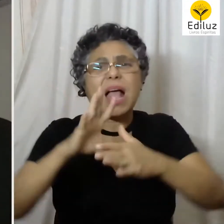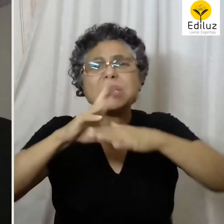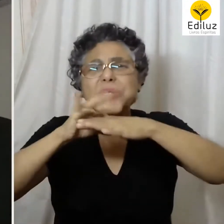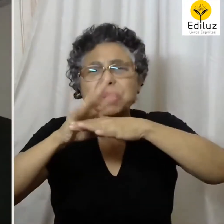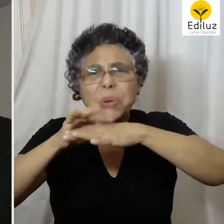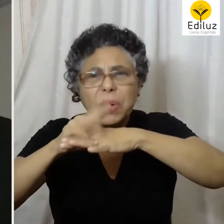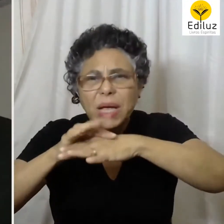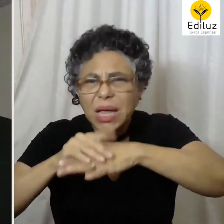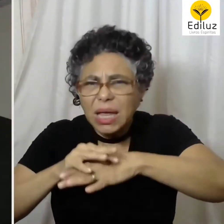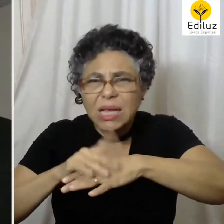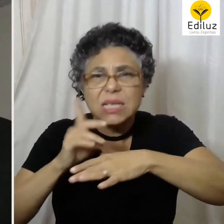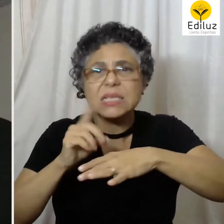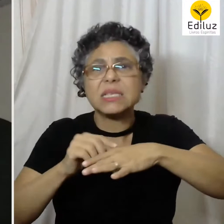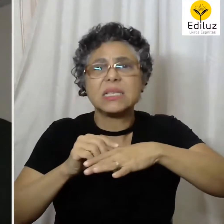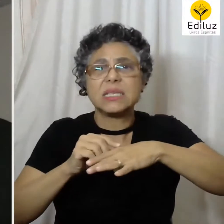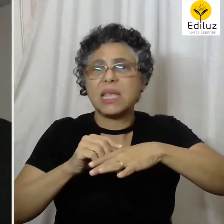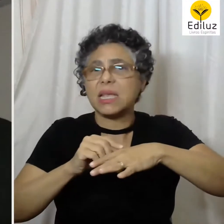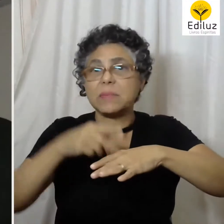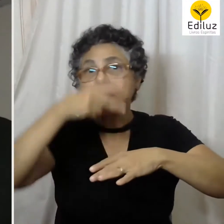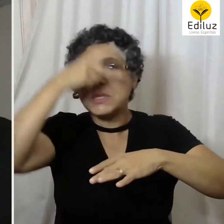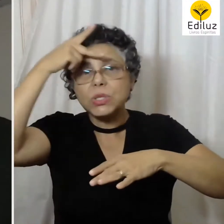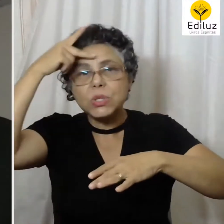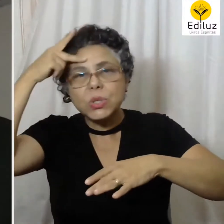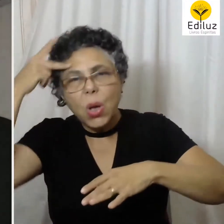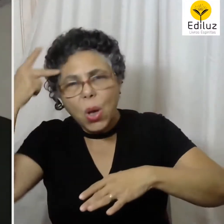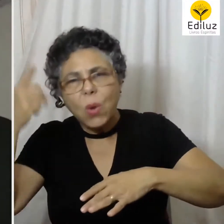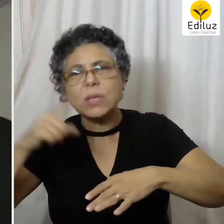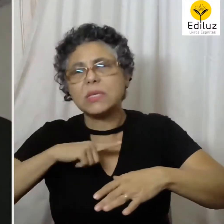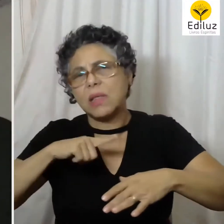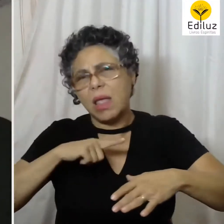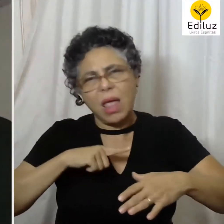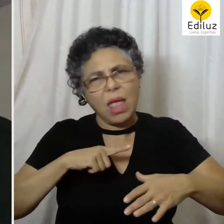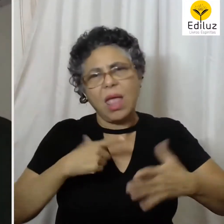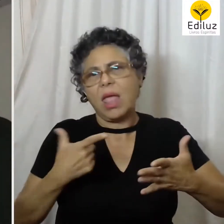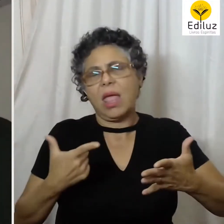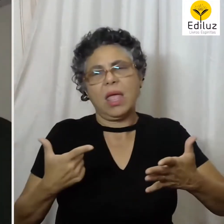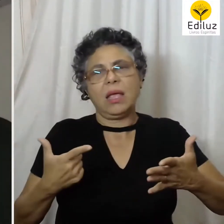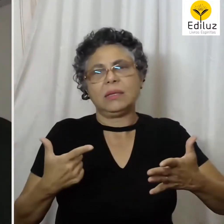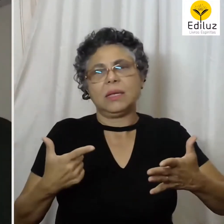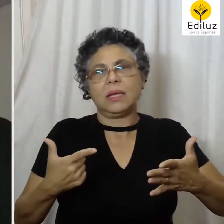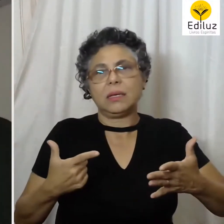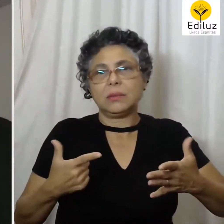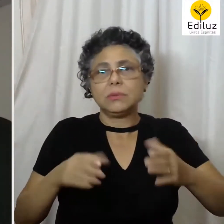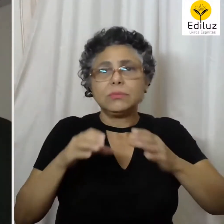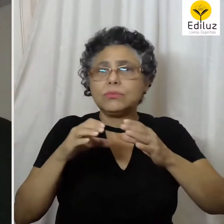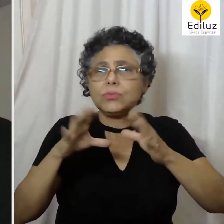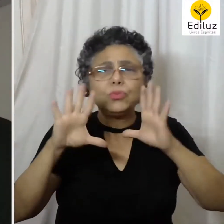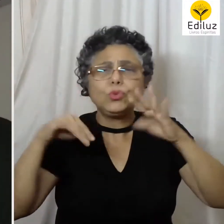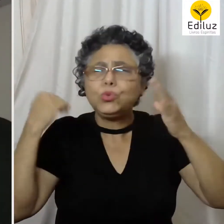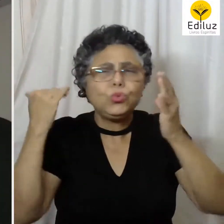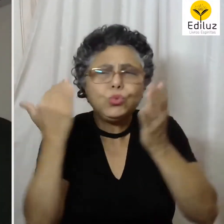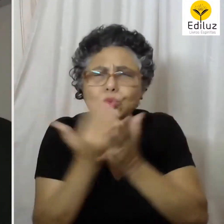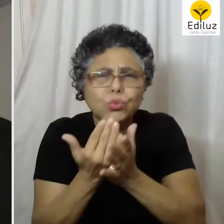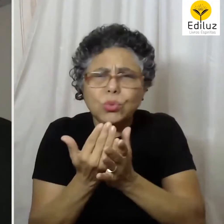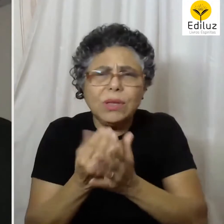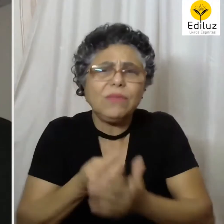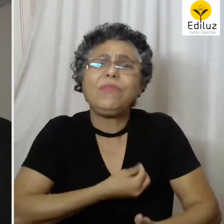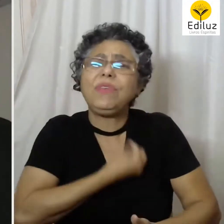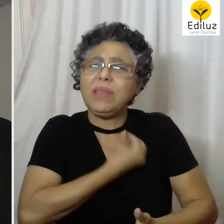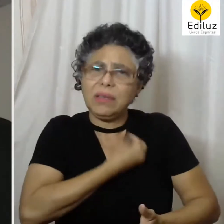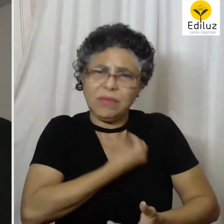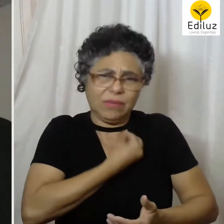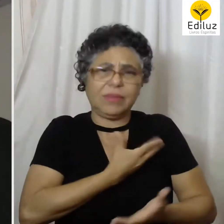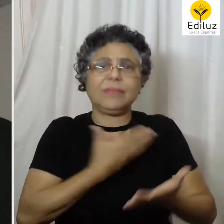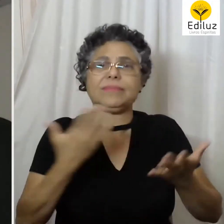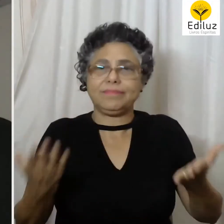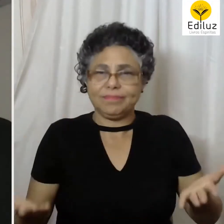enfermidades pelas quais esses sujeitos passam, os contextos, as conjunturas, o fato é